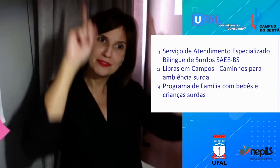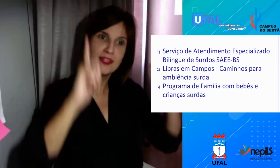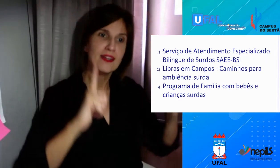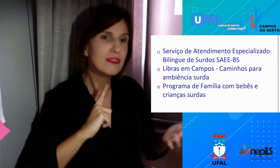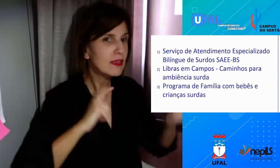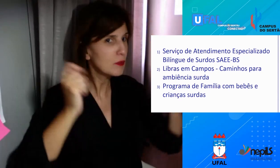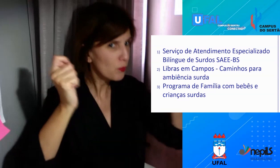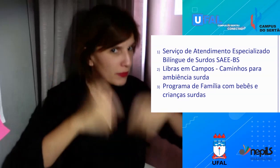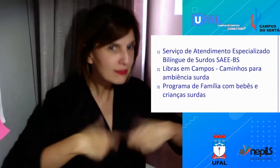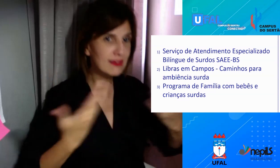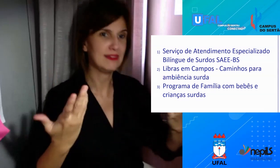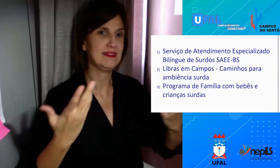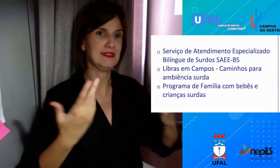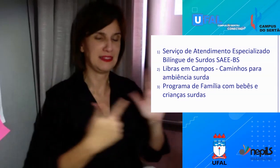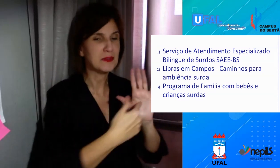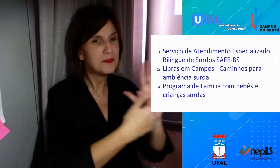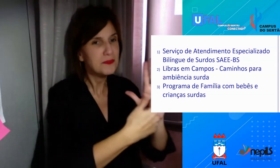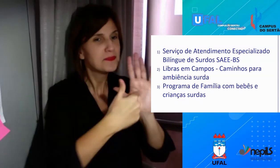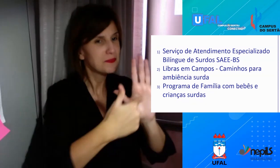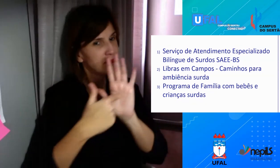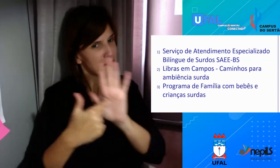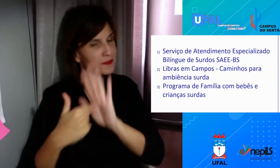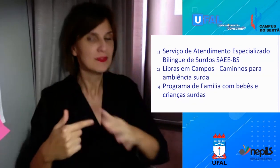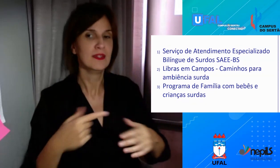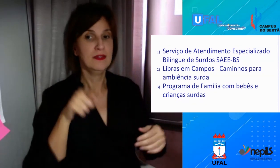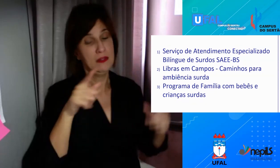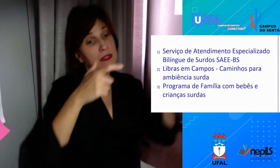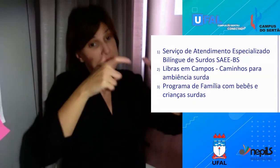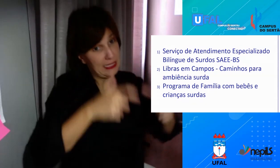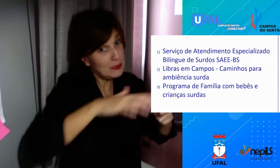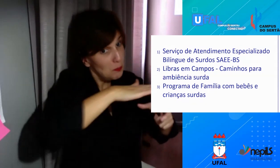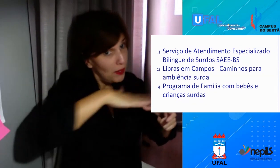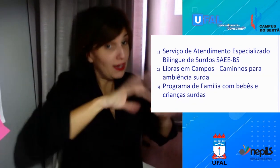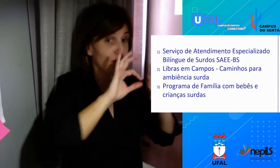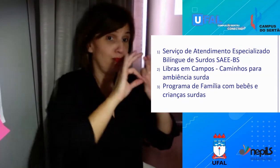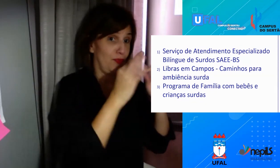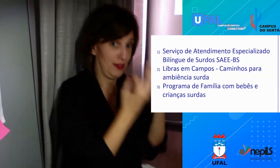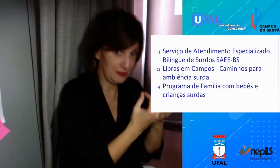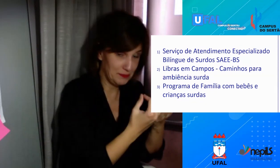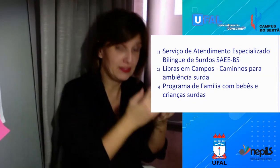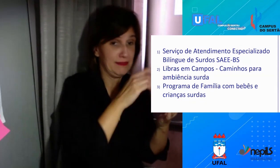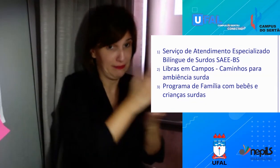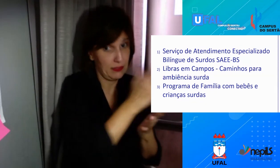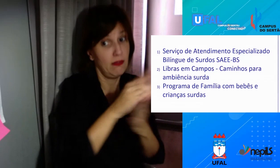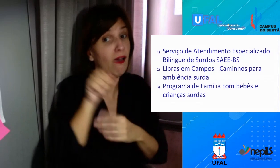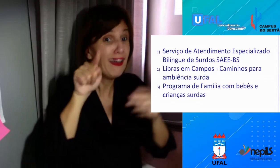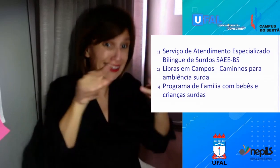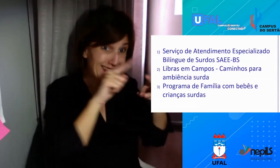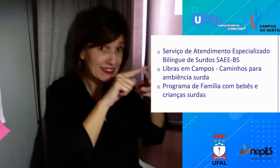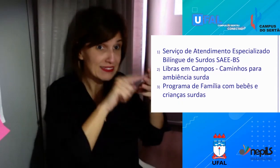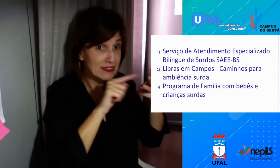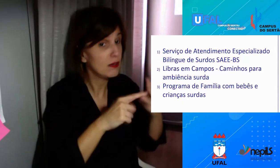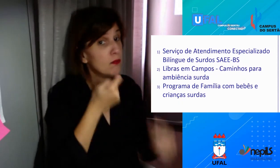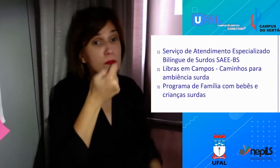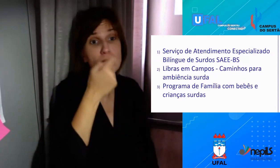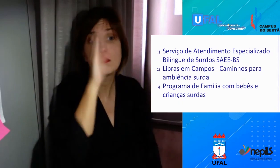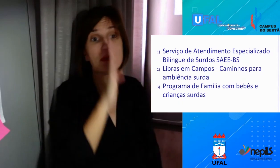implante. Então, que orientações nesse sentido, trabalhos com esses pais, atendimento, acolhimento, possam ser feitos, e para